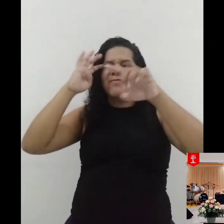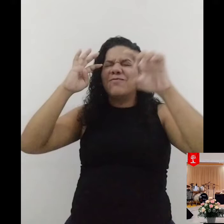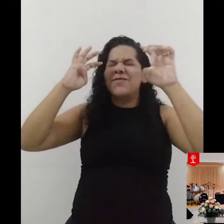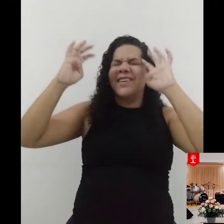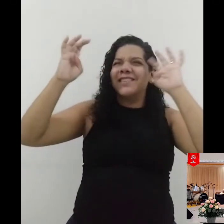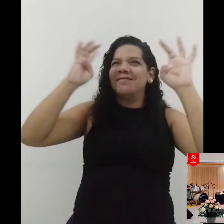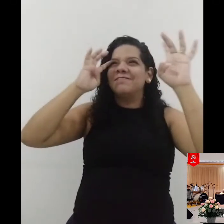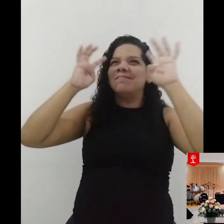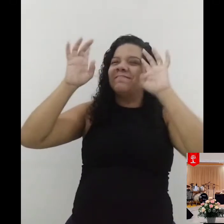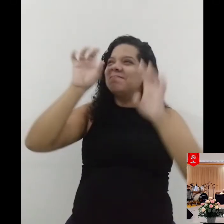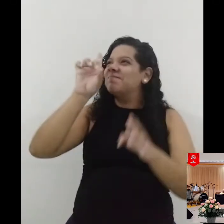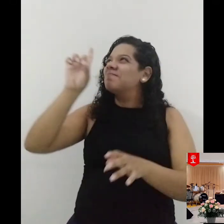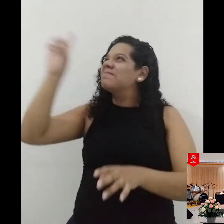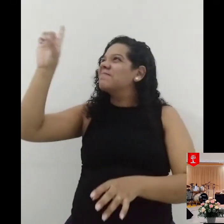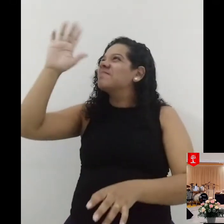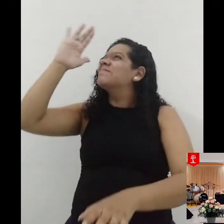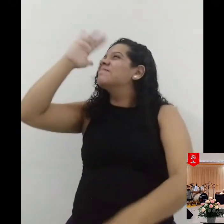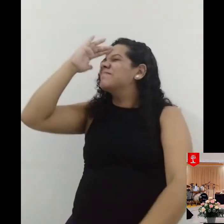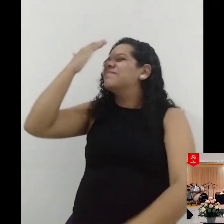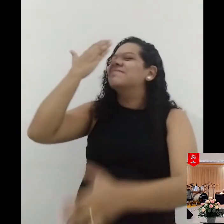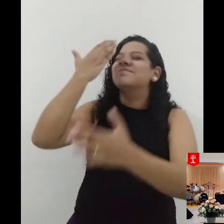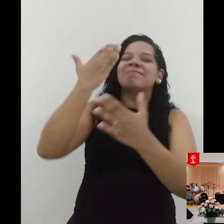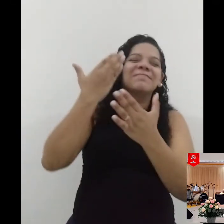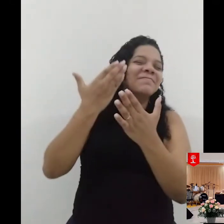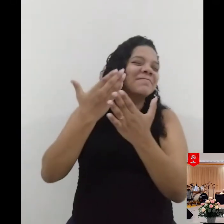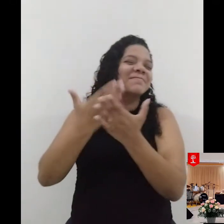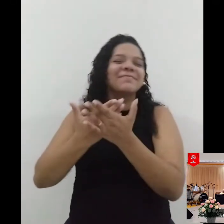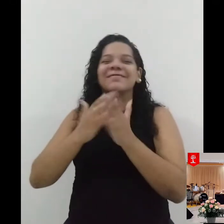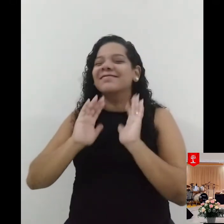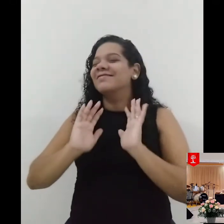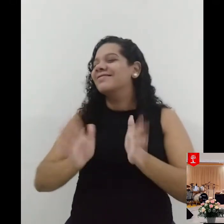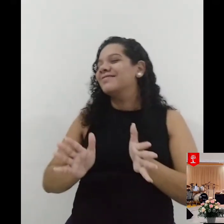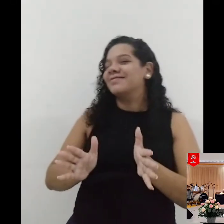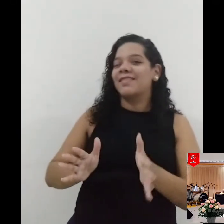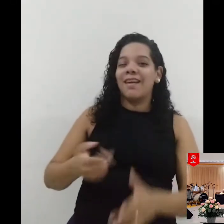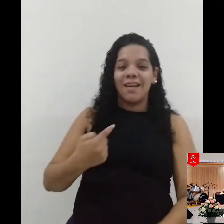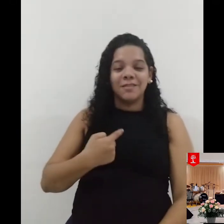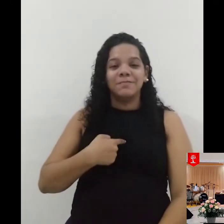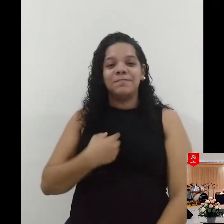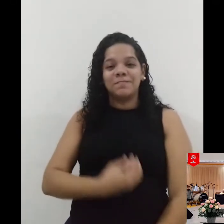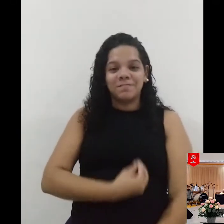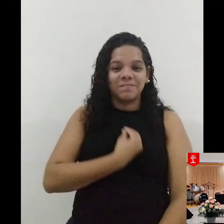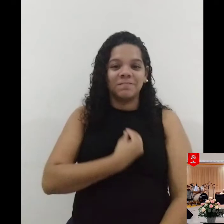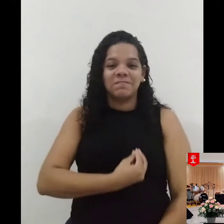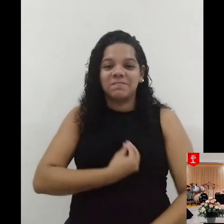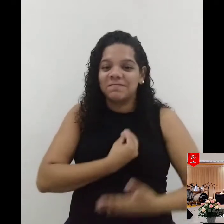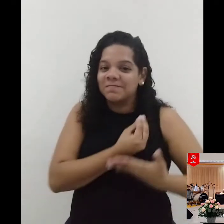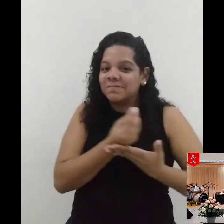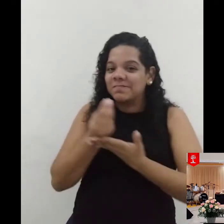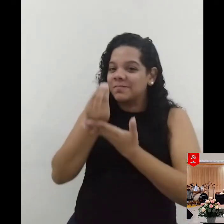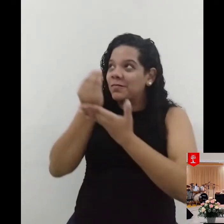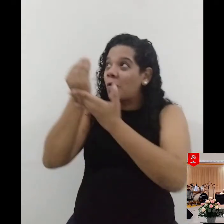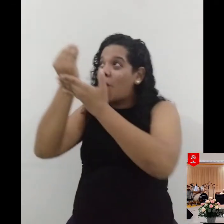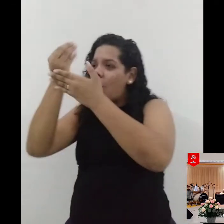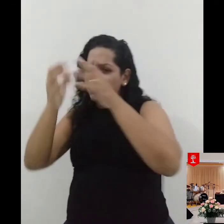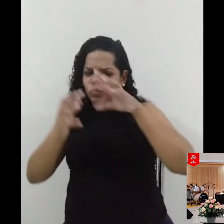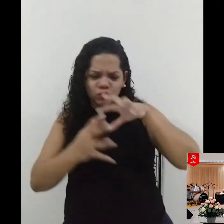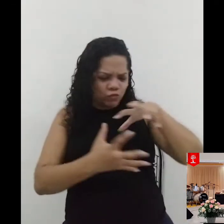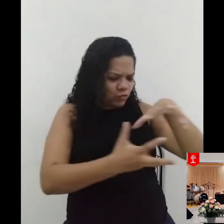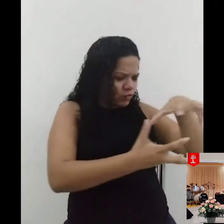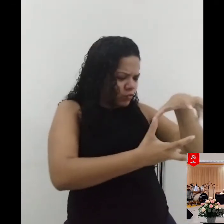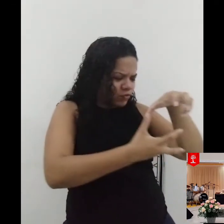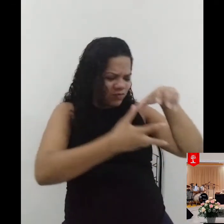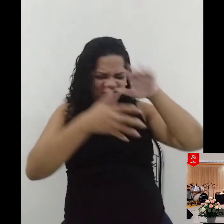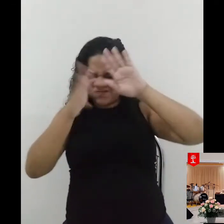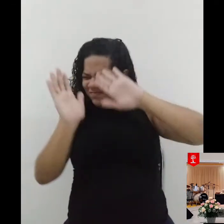A honra, a glória, a força e o louvor